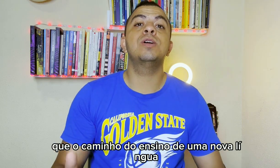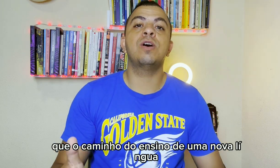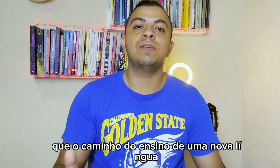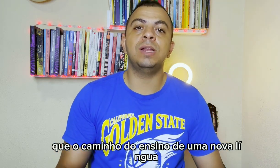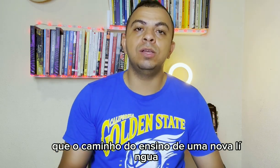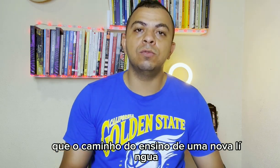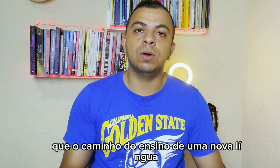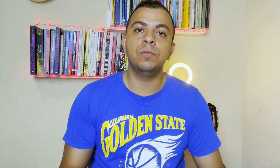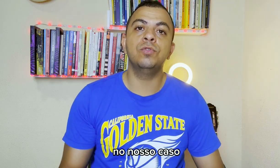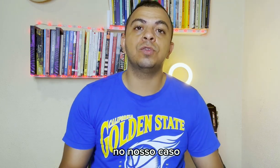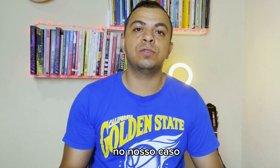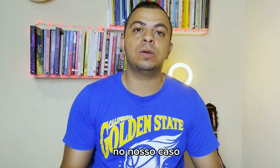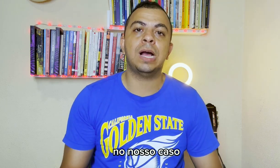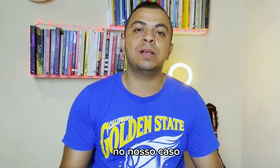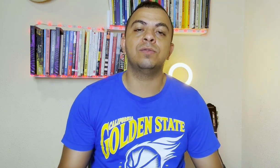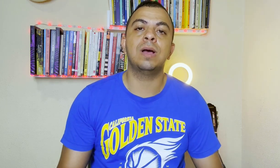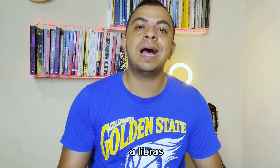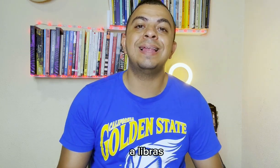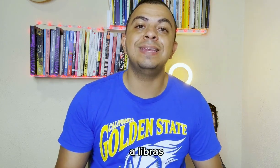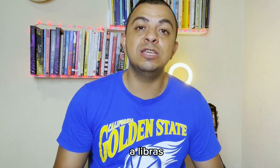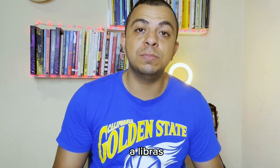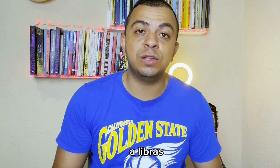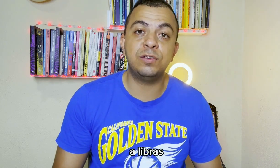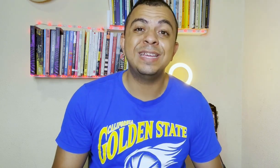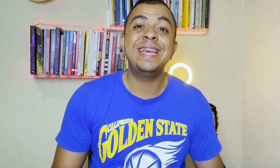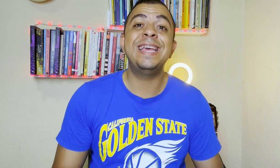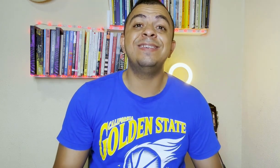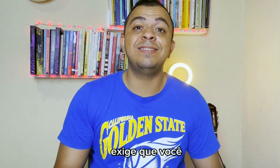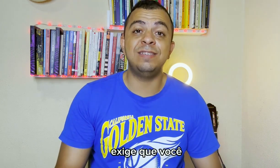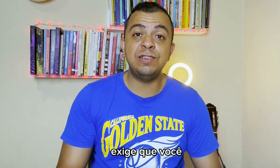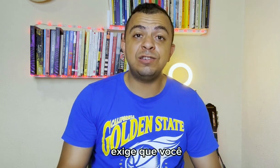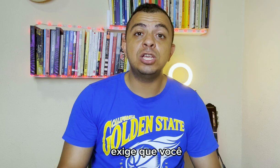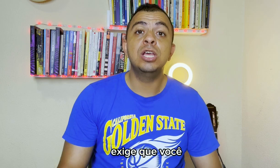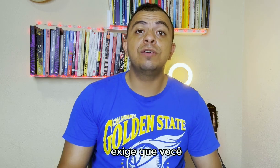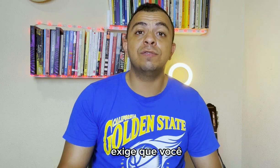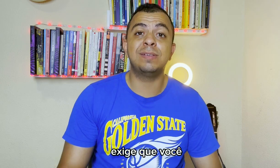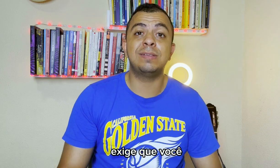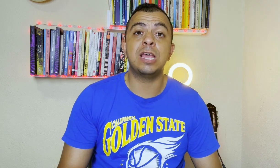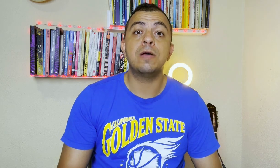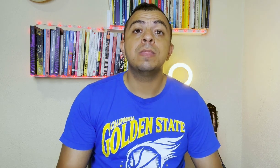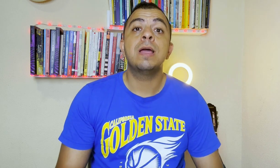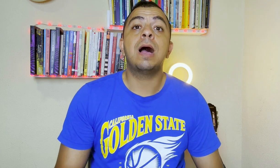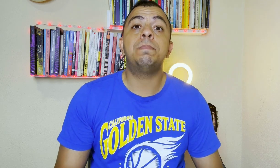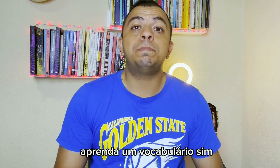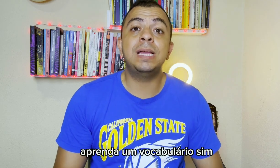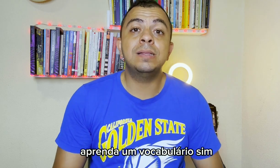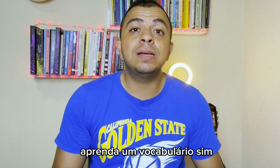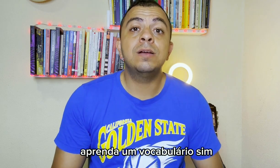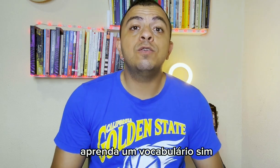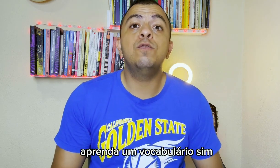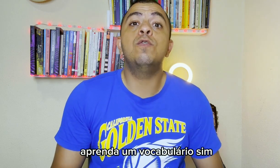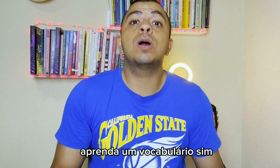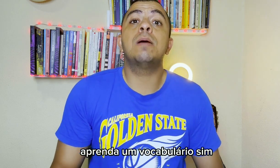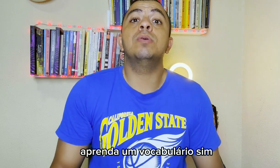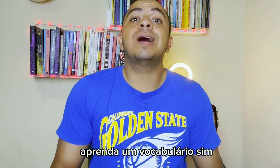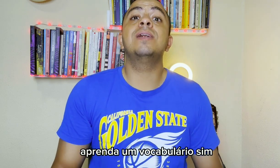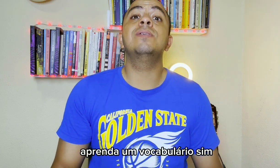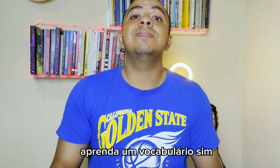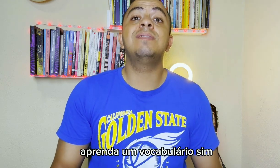nova língua, no nosso caso, a Libras, exige que você aprenda um vocabulário,